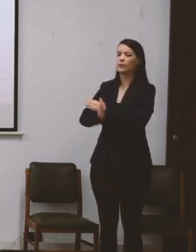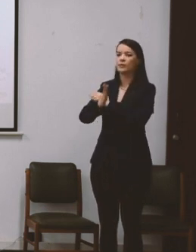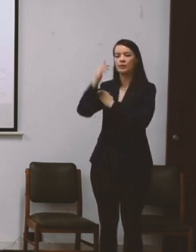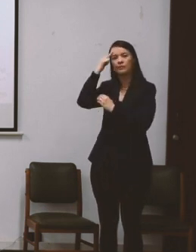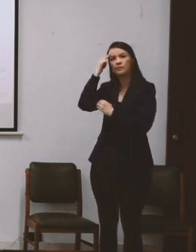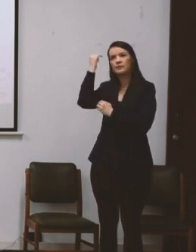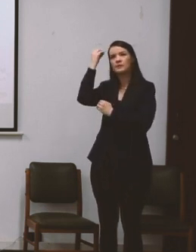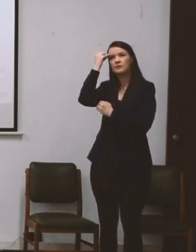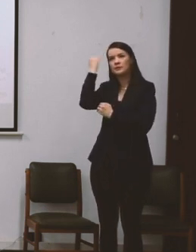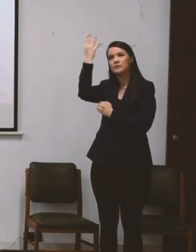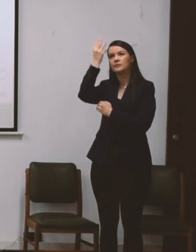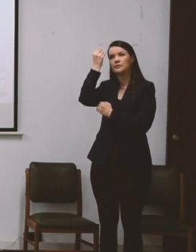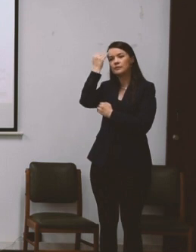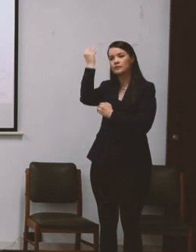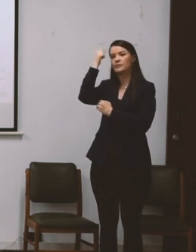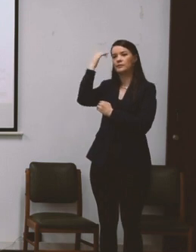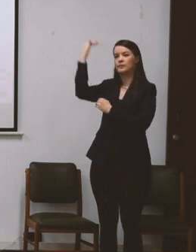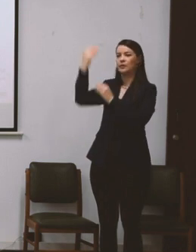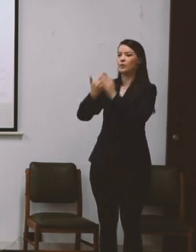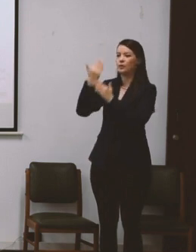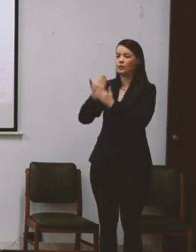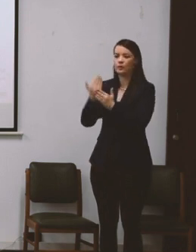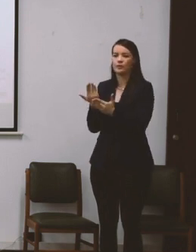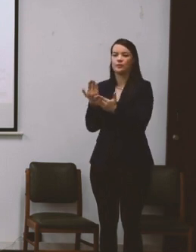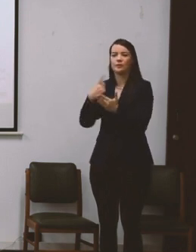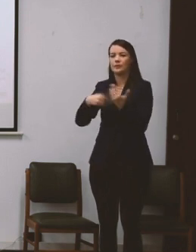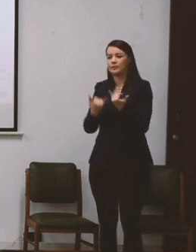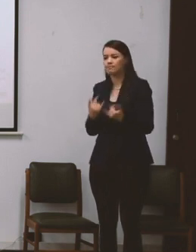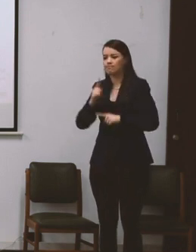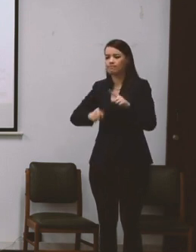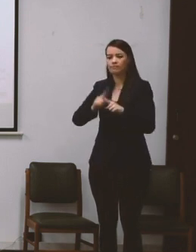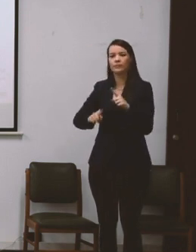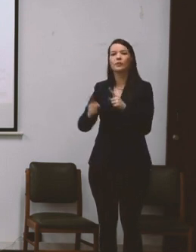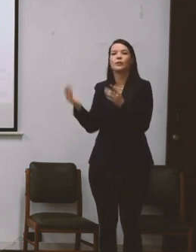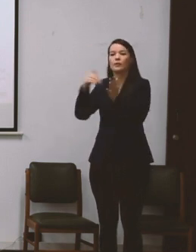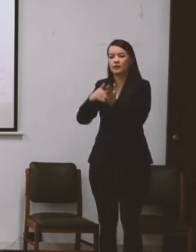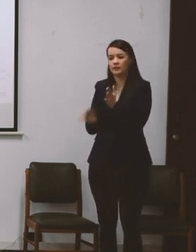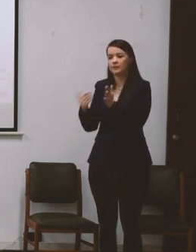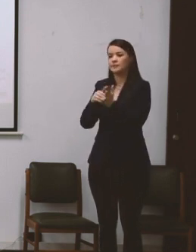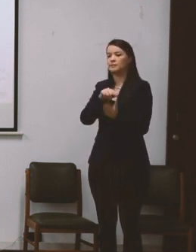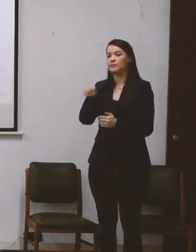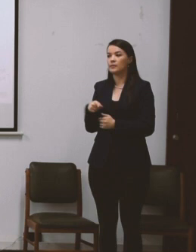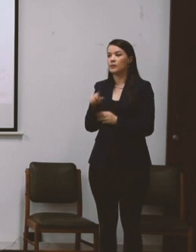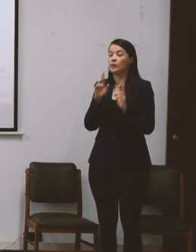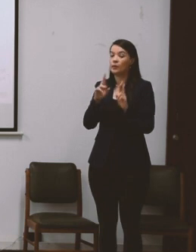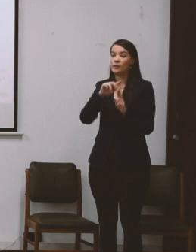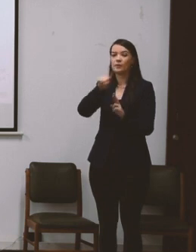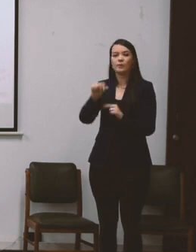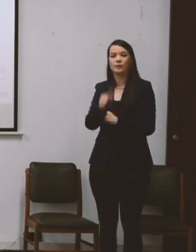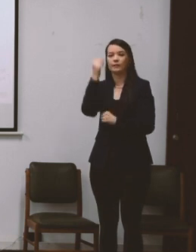esas corporalidades, deseos y placeres que aún no pueden ser, pero están resistiendo. Hagamos posibles